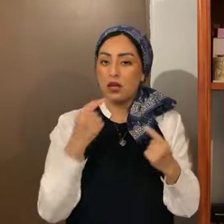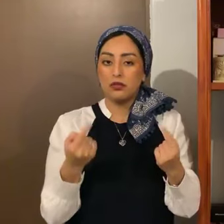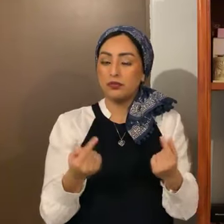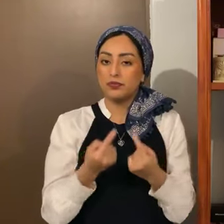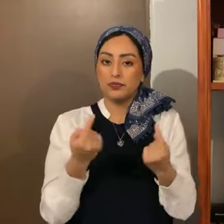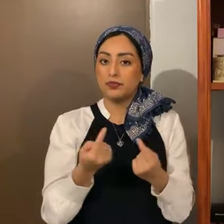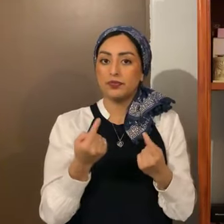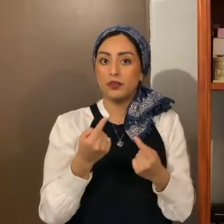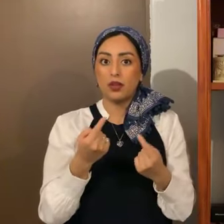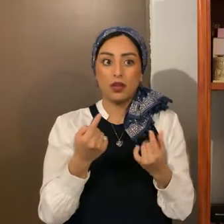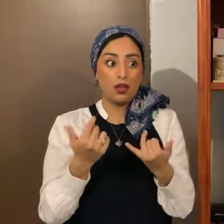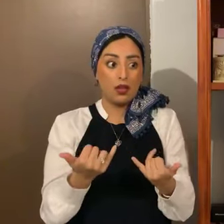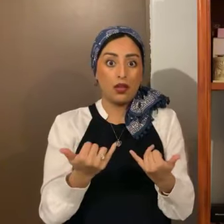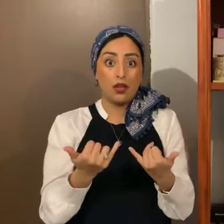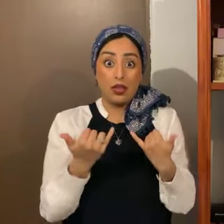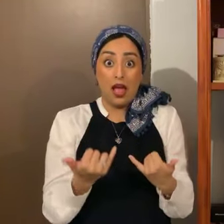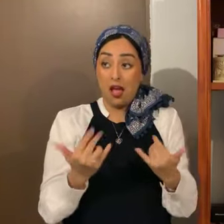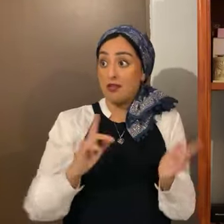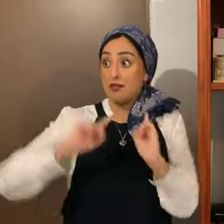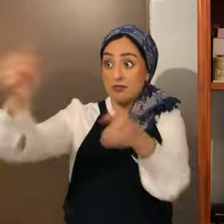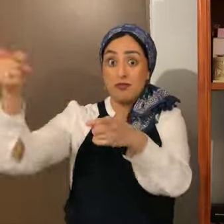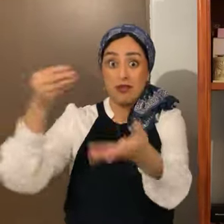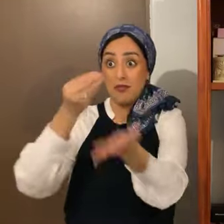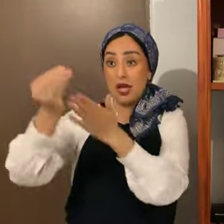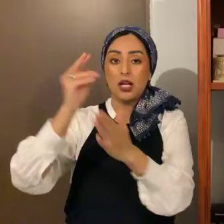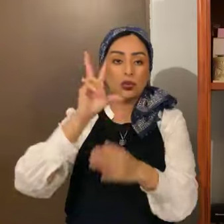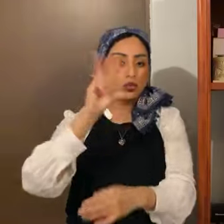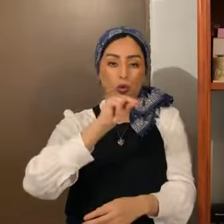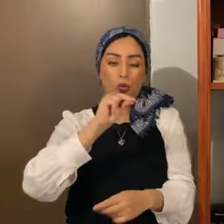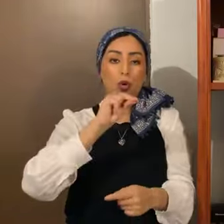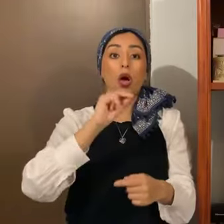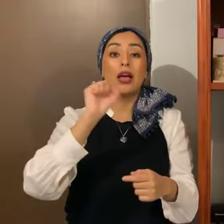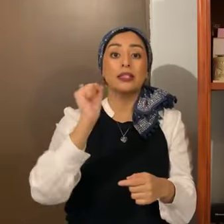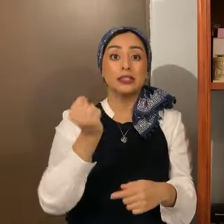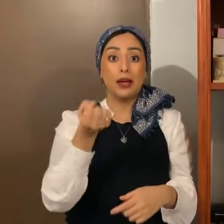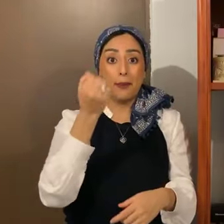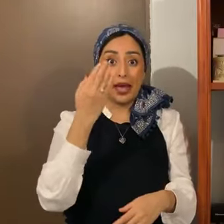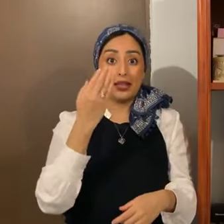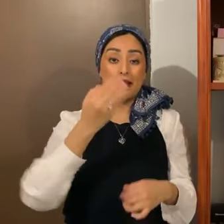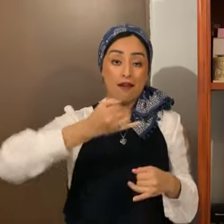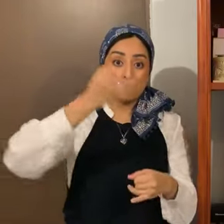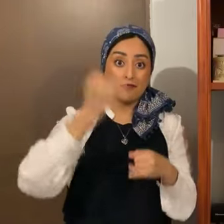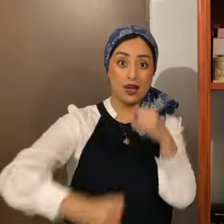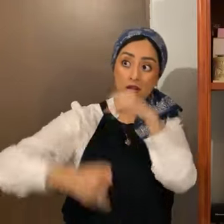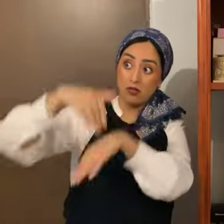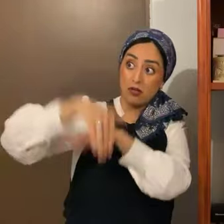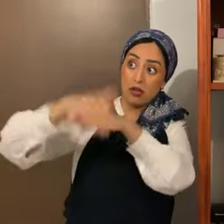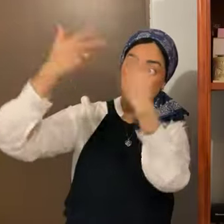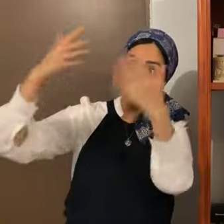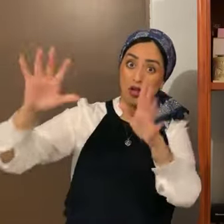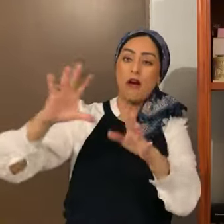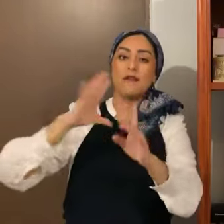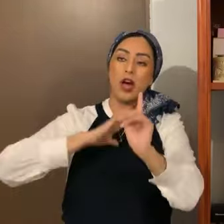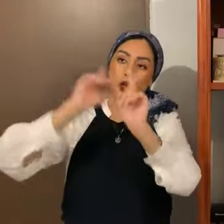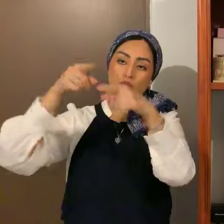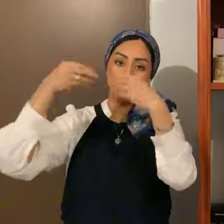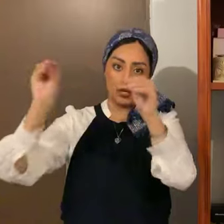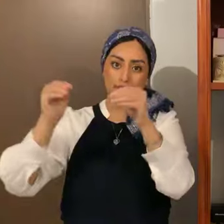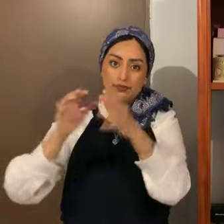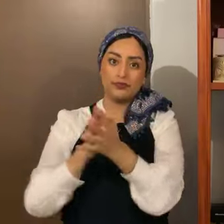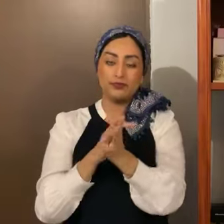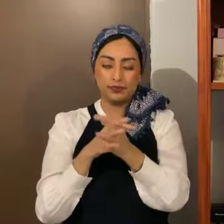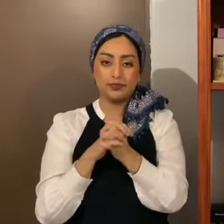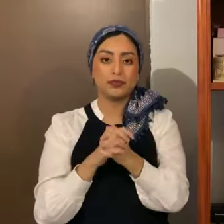no estoy diciendo que vayas ahorita a la farmacia, fuera de Shabbat, ¿sí? Bueno, el Salmo